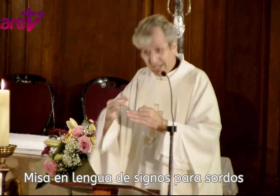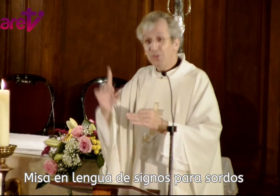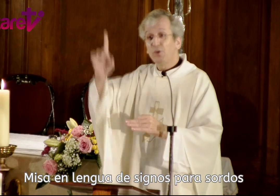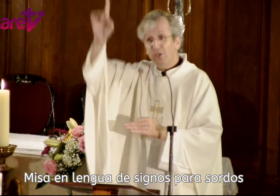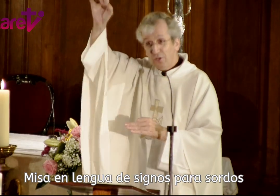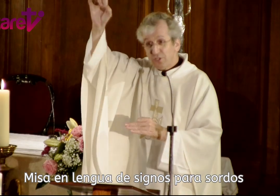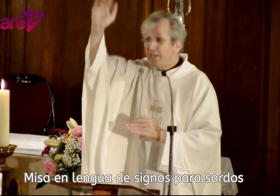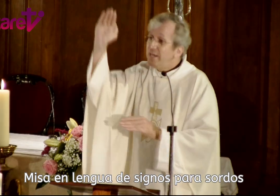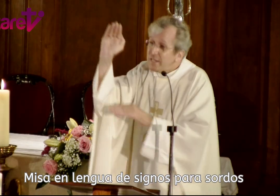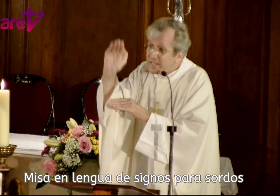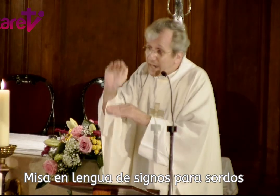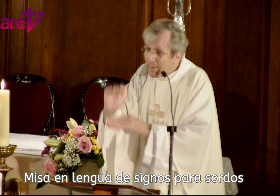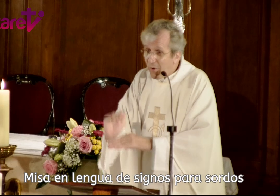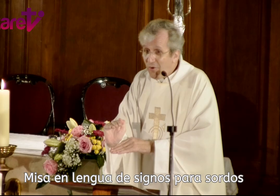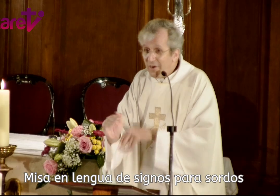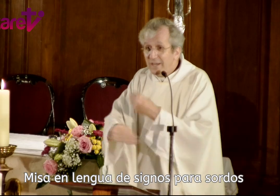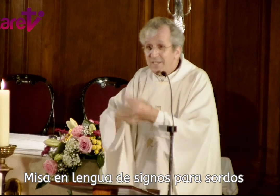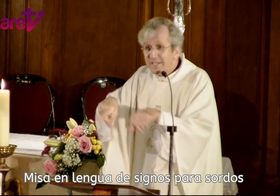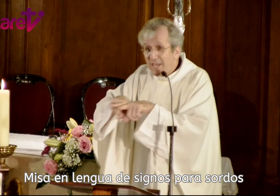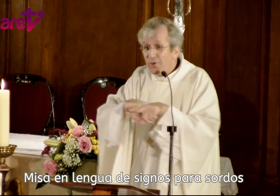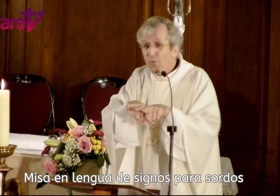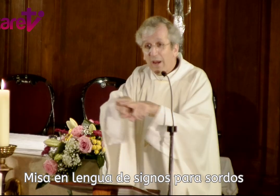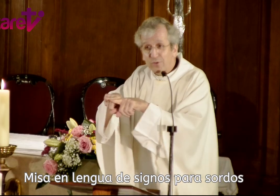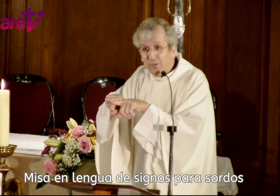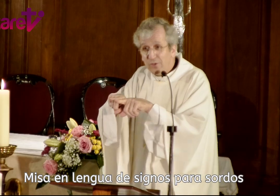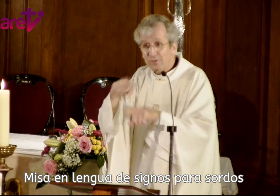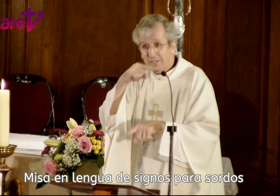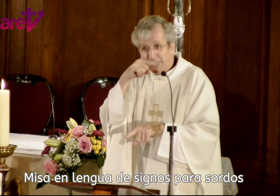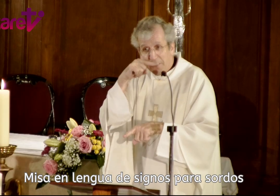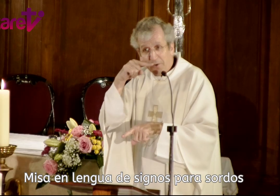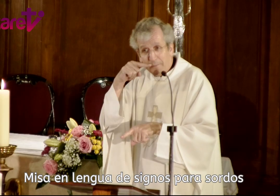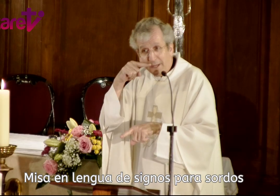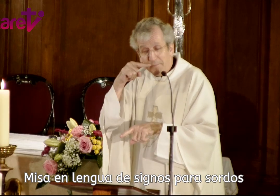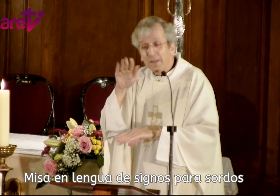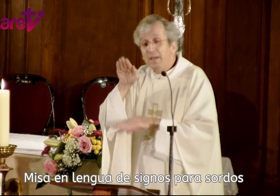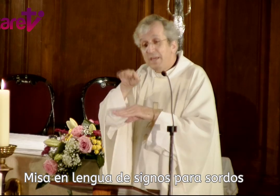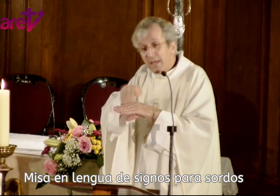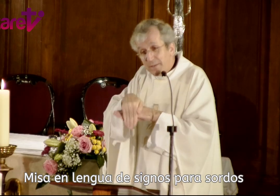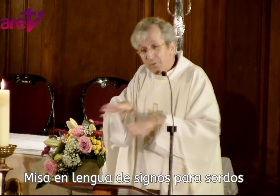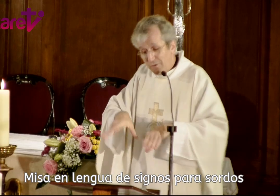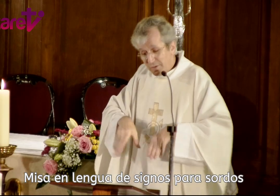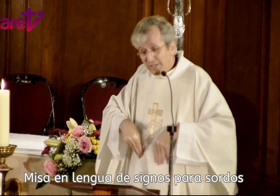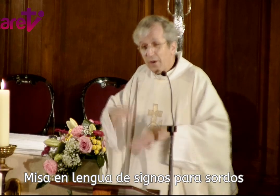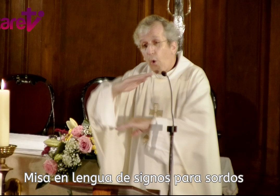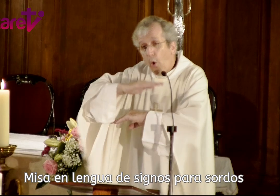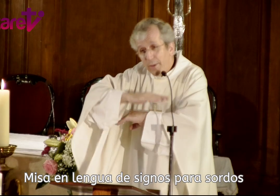siendo Dios, se rebajó, se hizo igual a nosotros, se hizo hombre, y aceptó ser